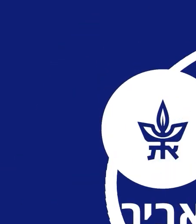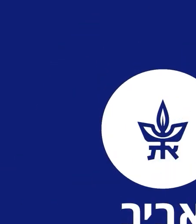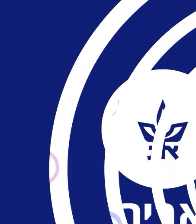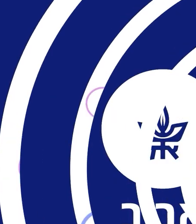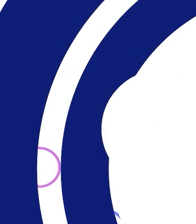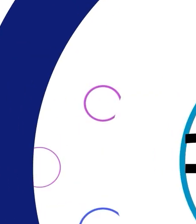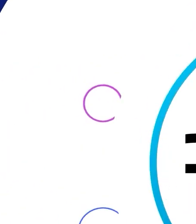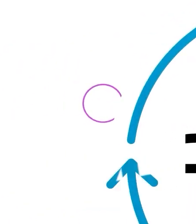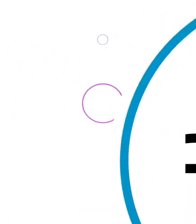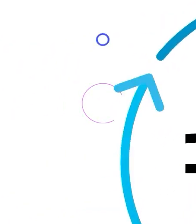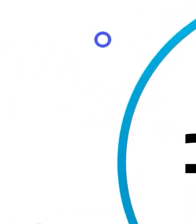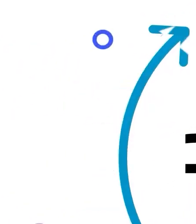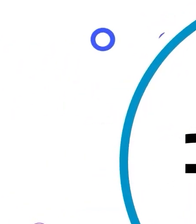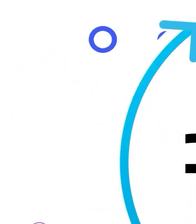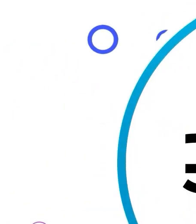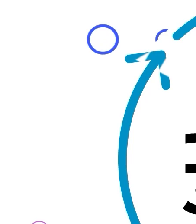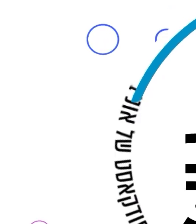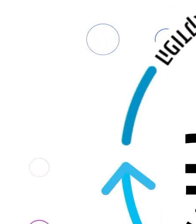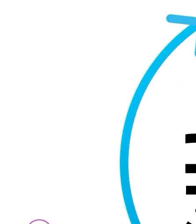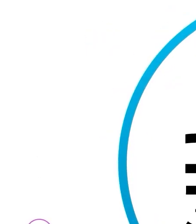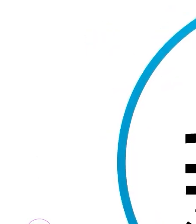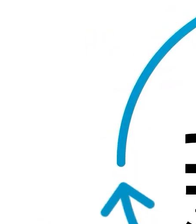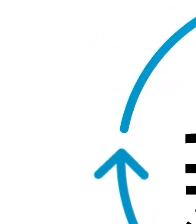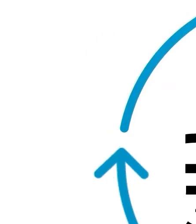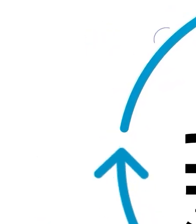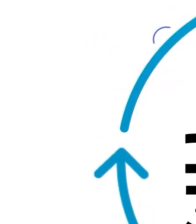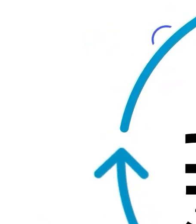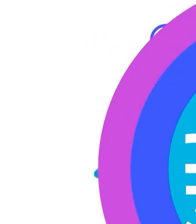תל אביב 360, ערוץ הפודקאסטים של אוניברסיטת תל אביב.